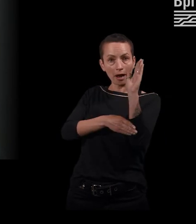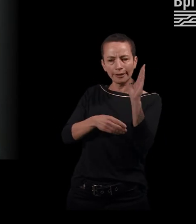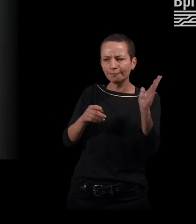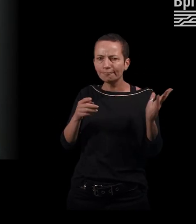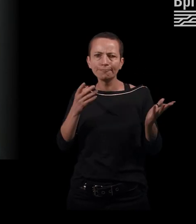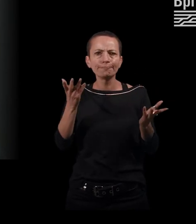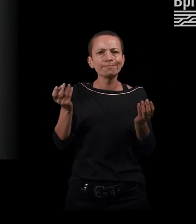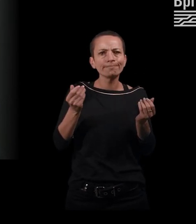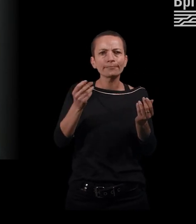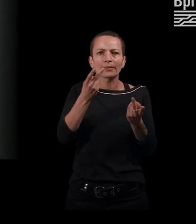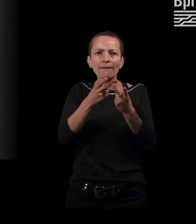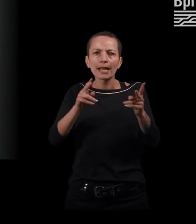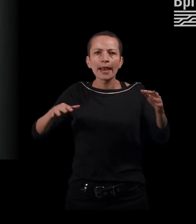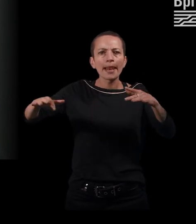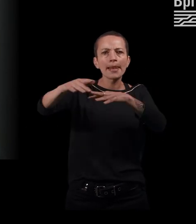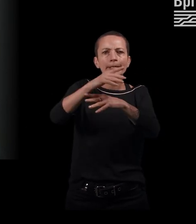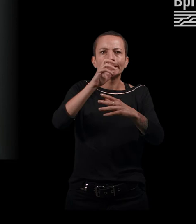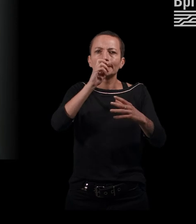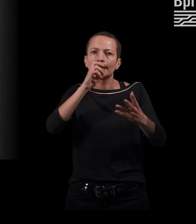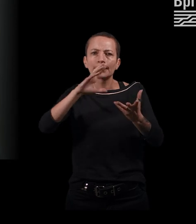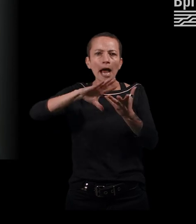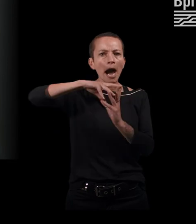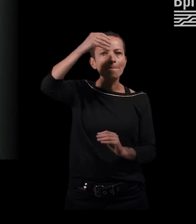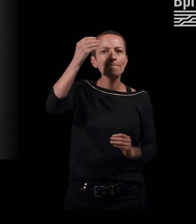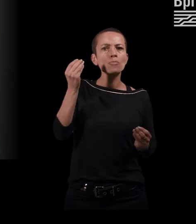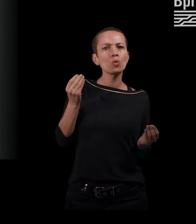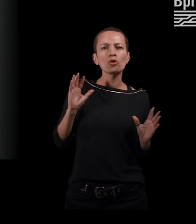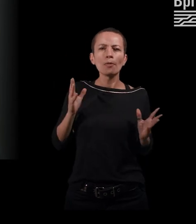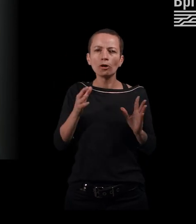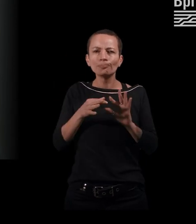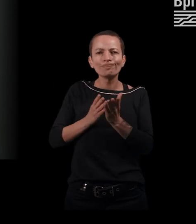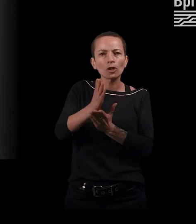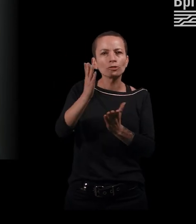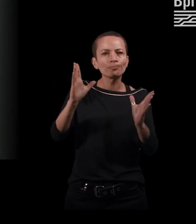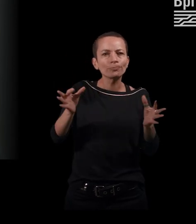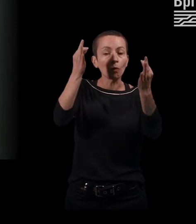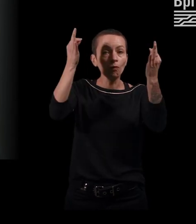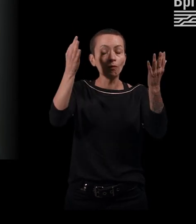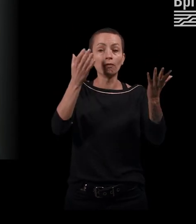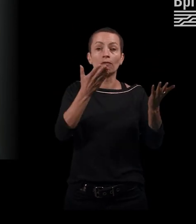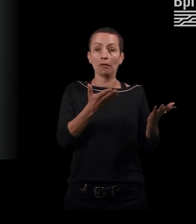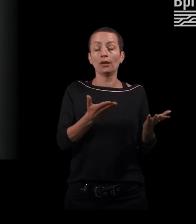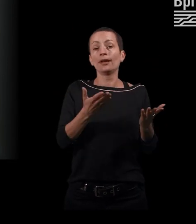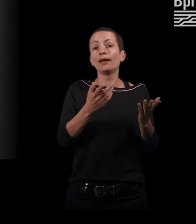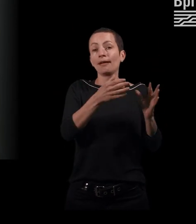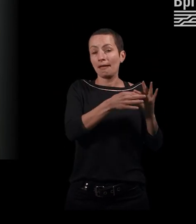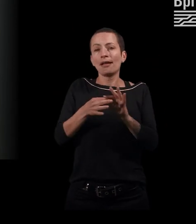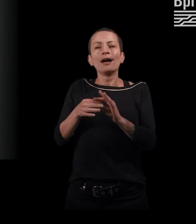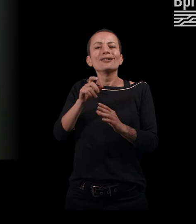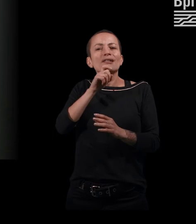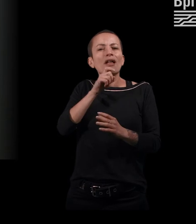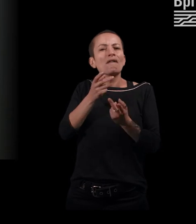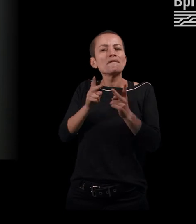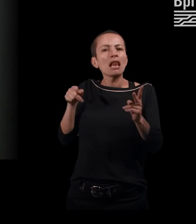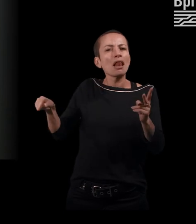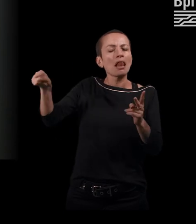le sens, ou essaye de trouver l'âme, ou essaye de cette ville. Et pour revenir à la fragilité des villes